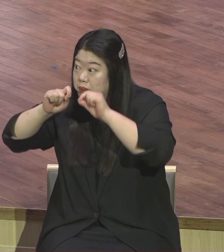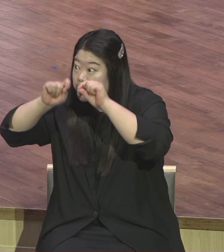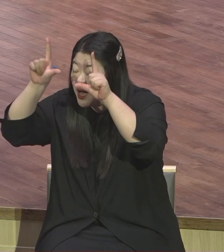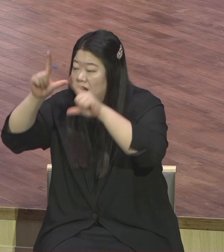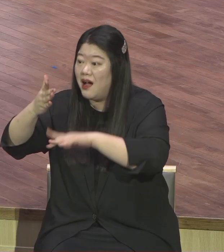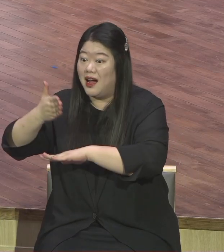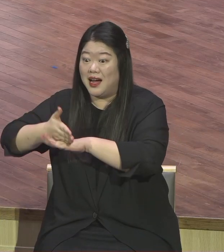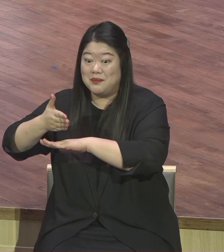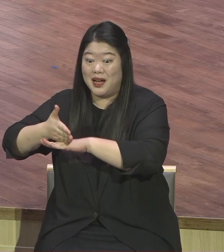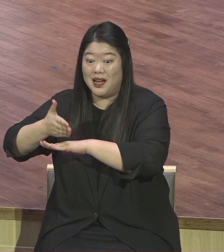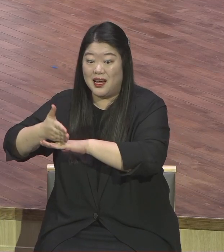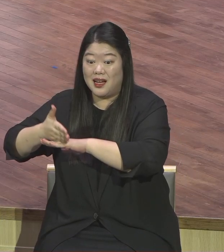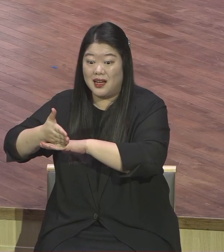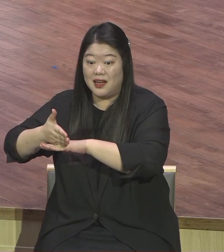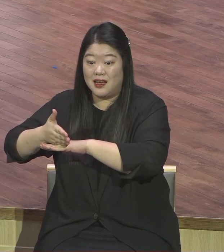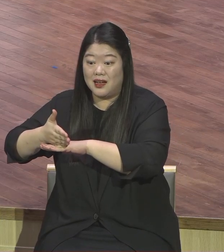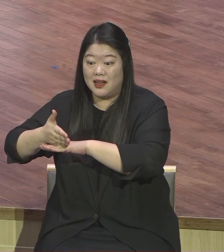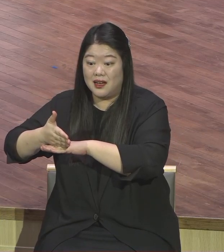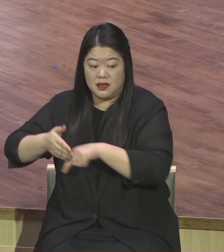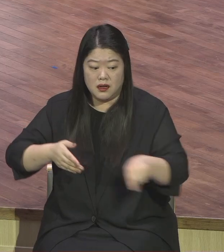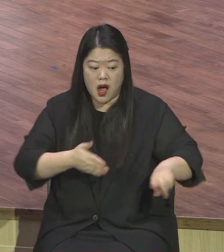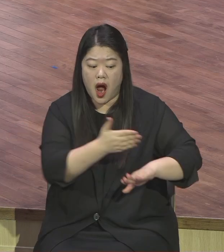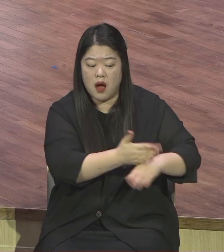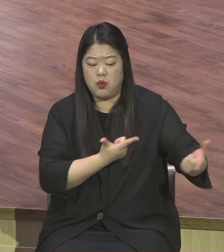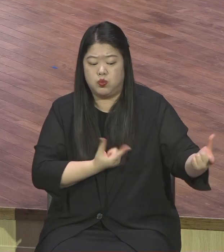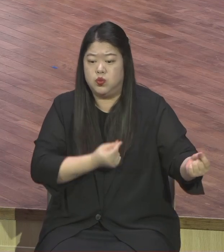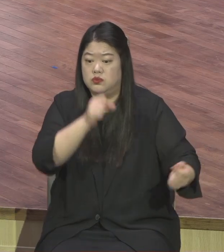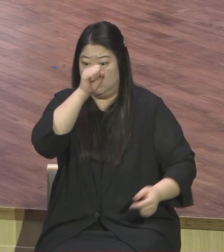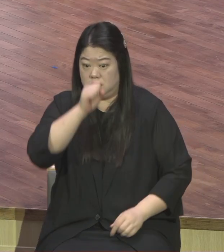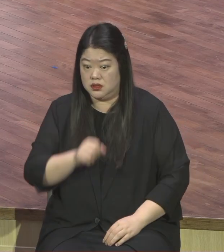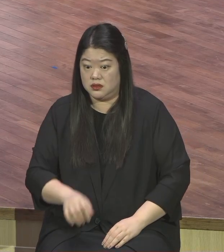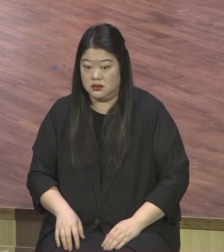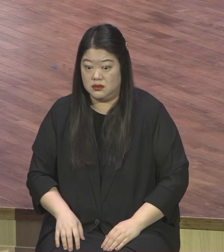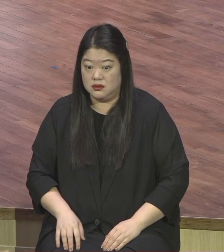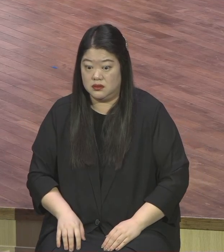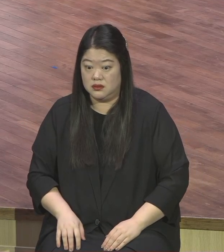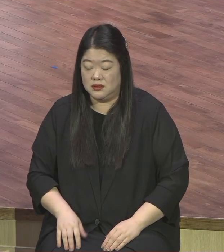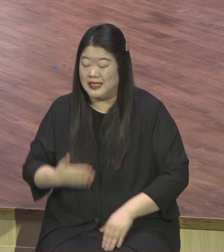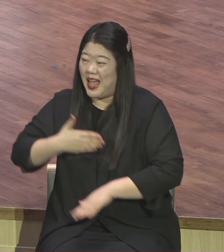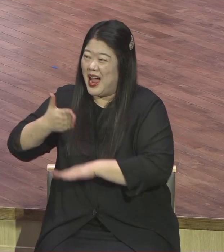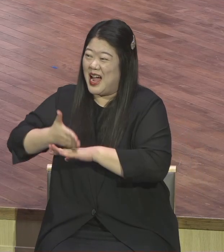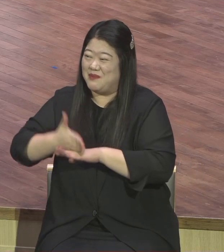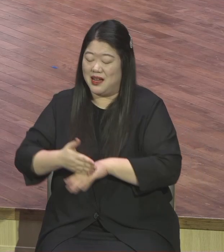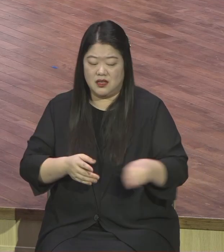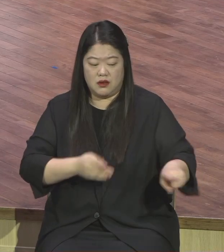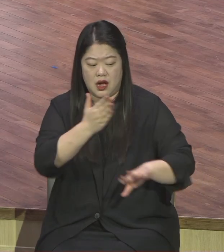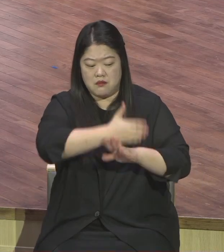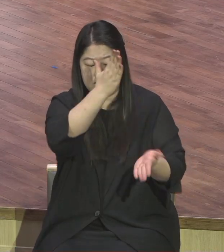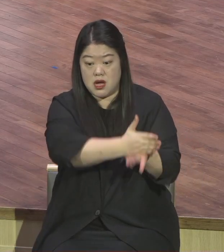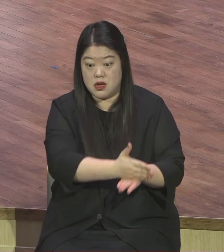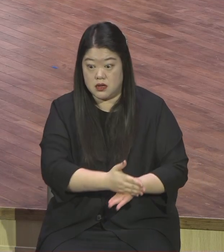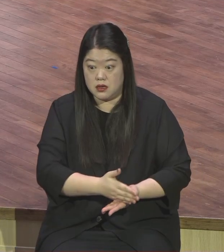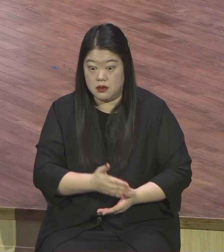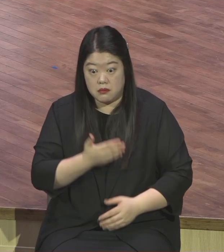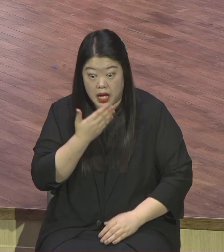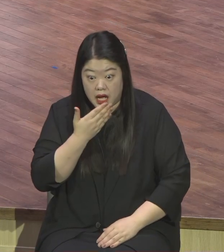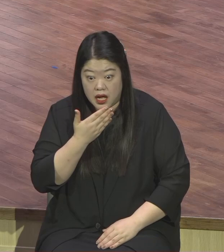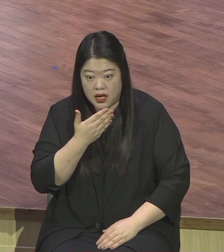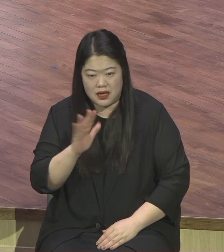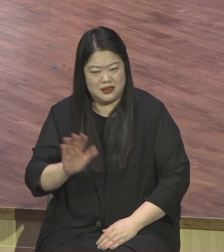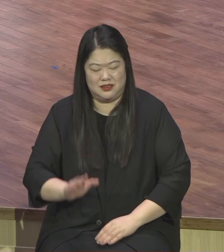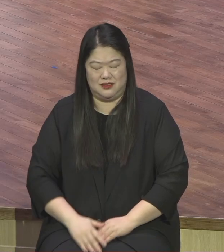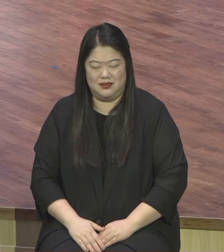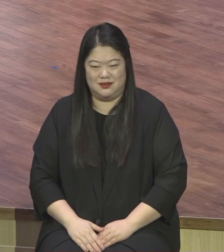전해줘라 후대들에게. 아멘. 이 언약의 찬양을 여러분 늘 부르시기 바랍니다.